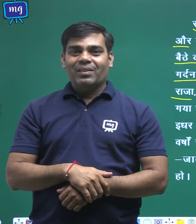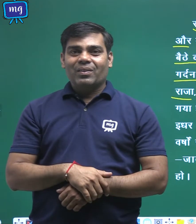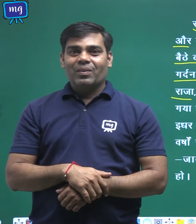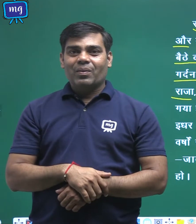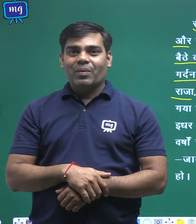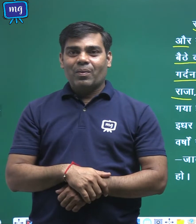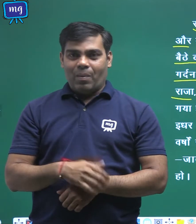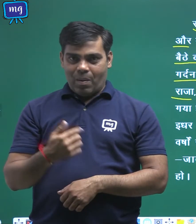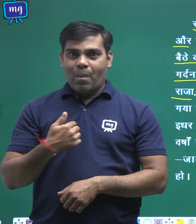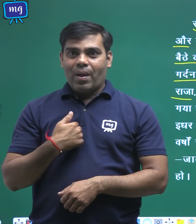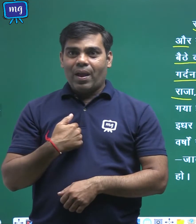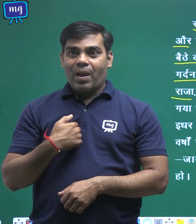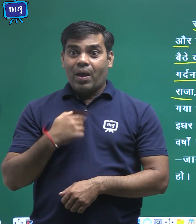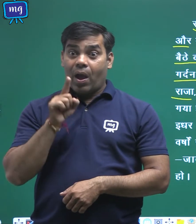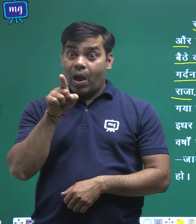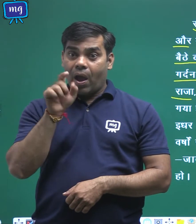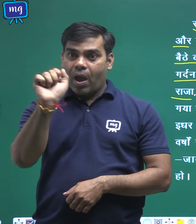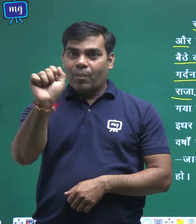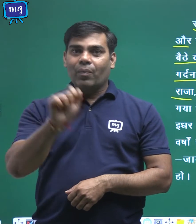मैं आपको